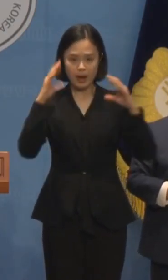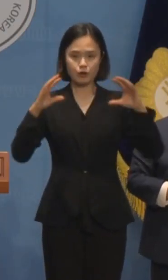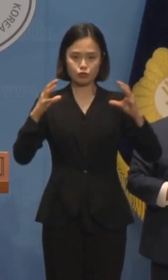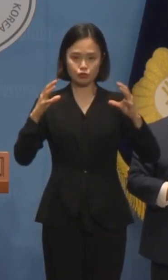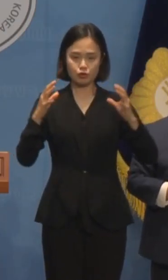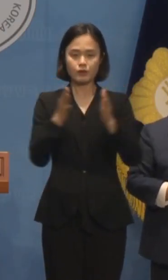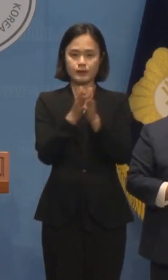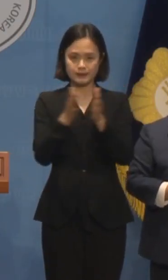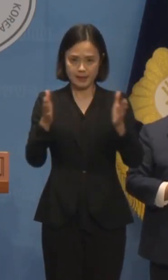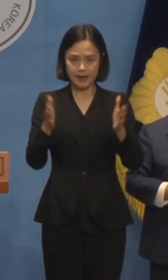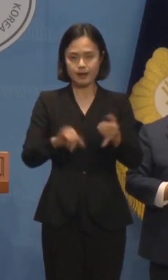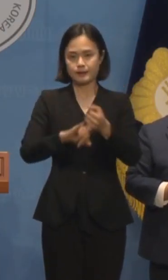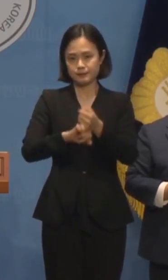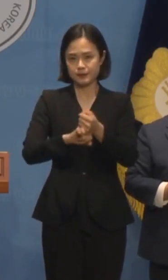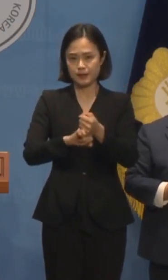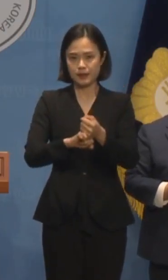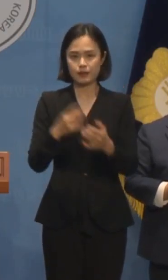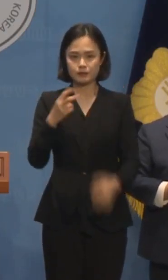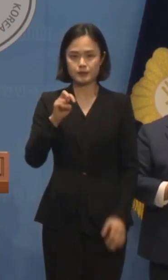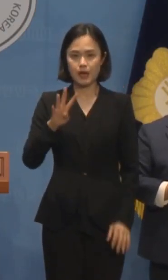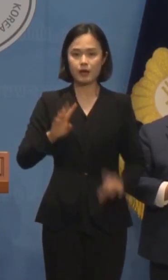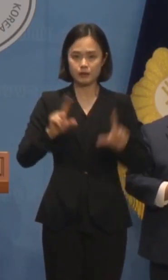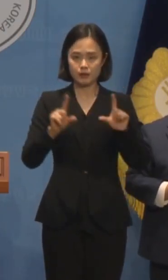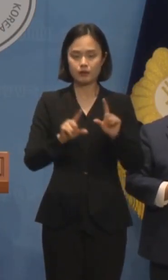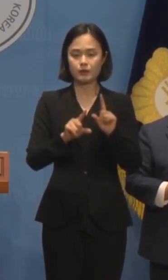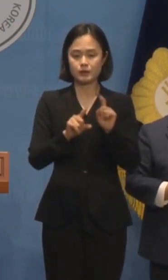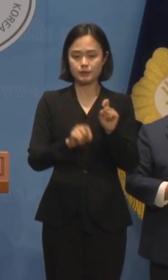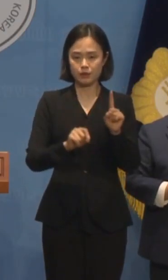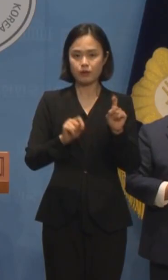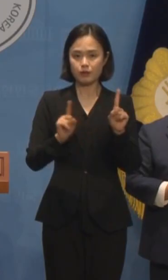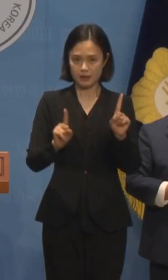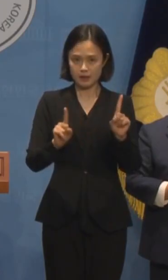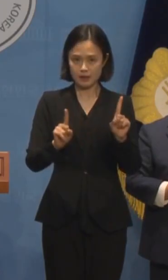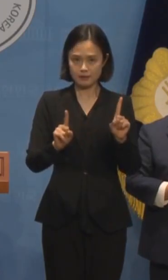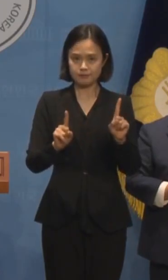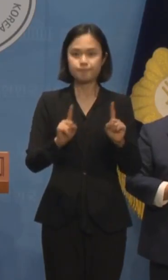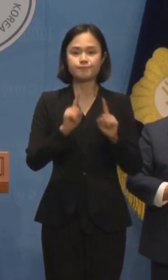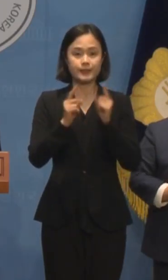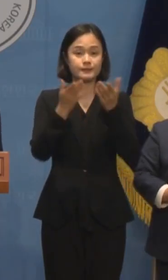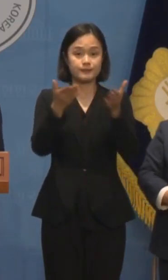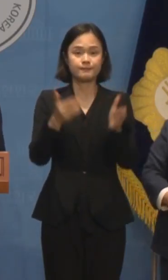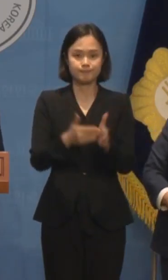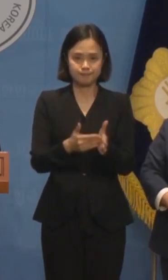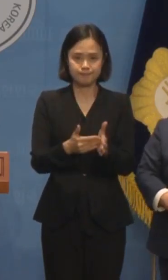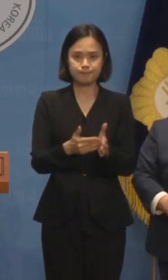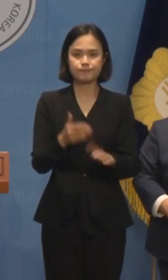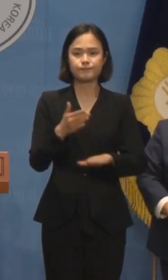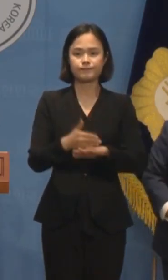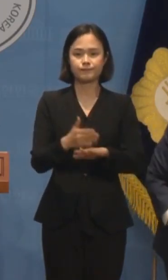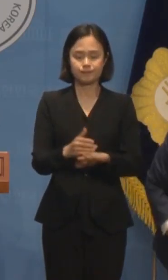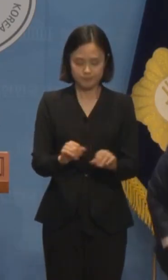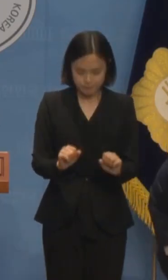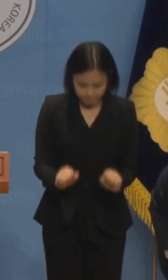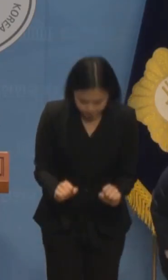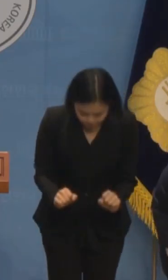열어내겠습니다. 2024년 11월 1일 임기단축 개헌연대 준비모임. 고맙습니다.